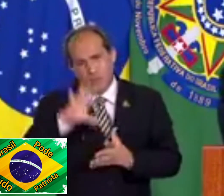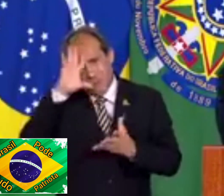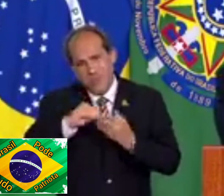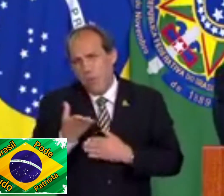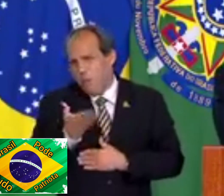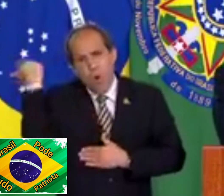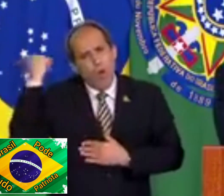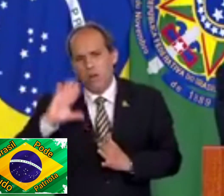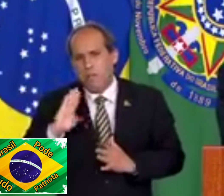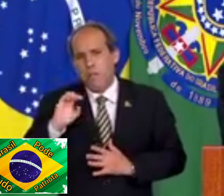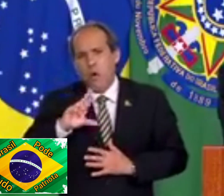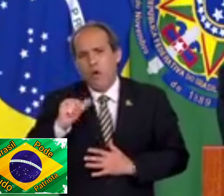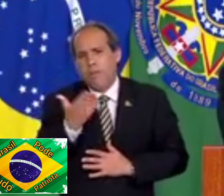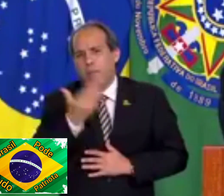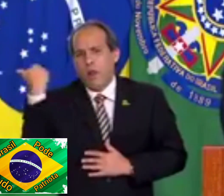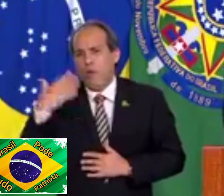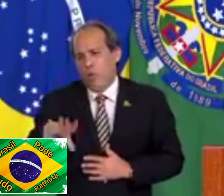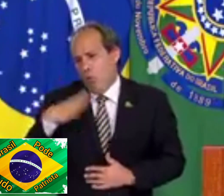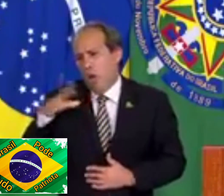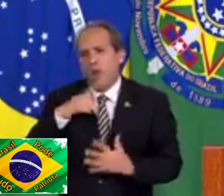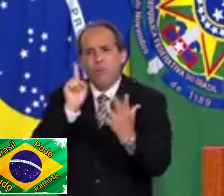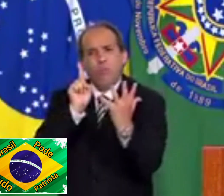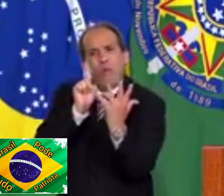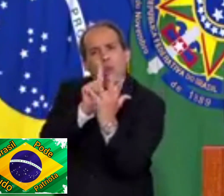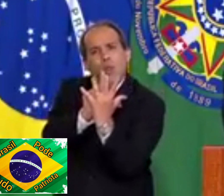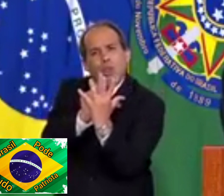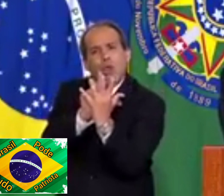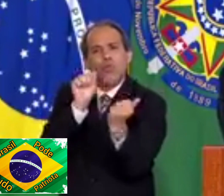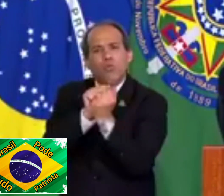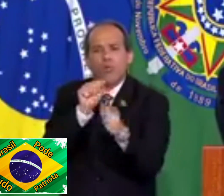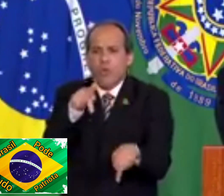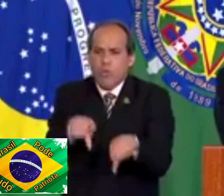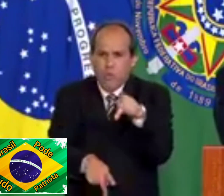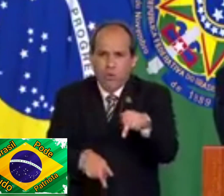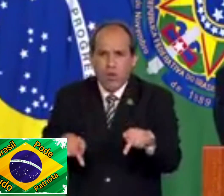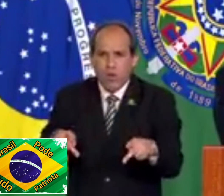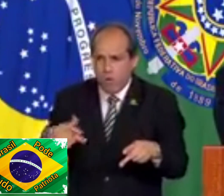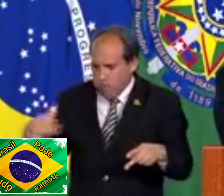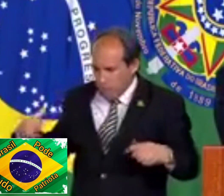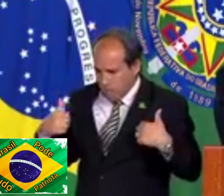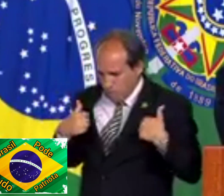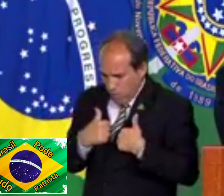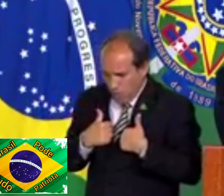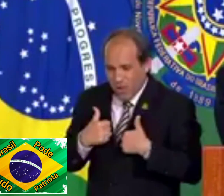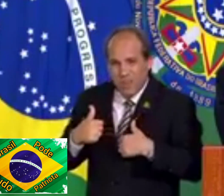deixar de enfrentar o povo, no bom sentido, por falta de um colete.